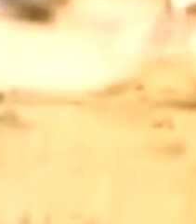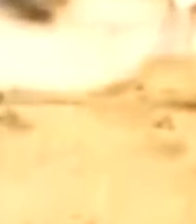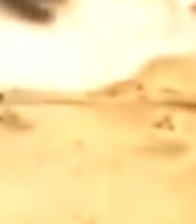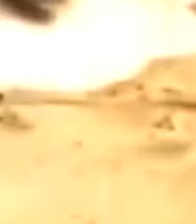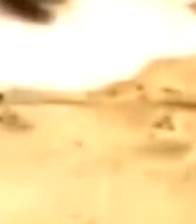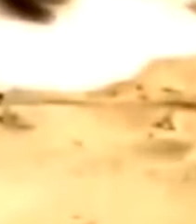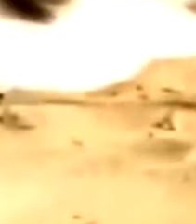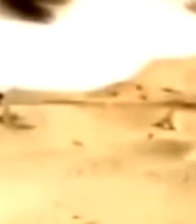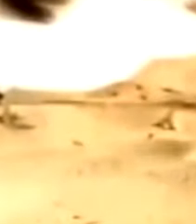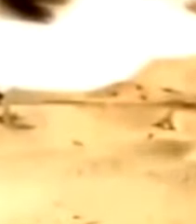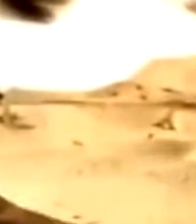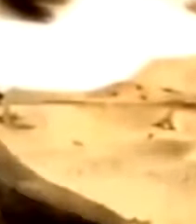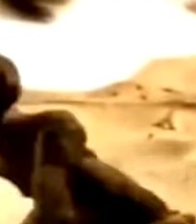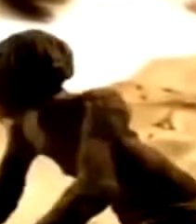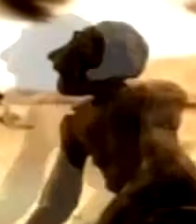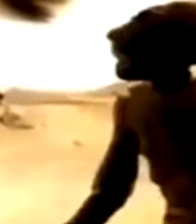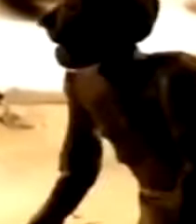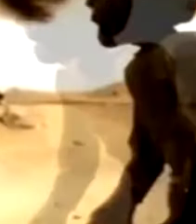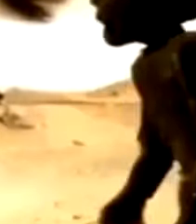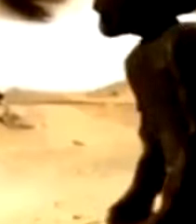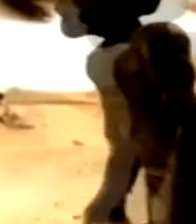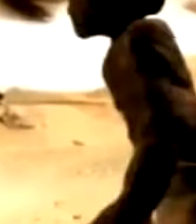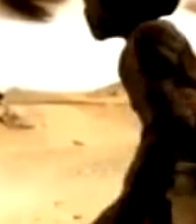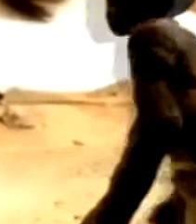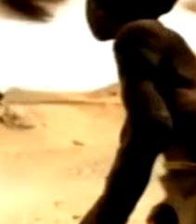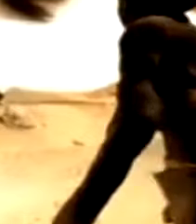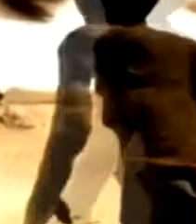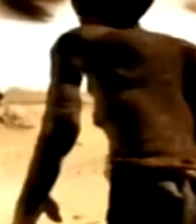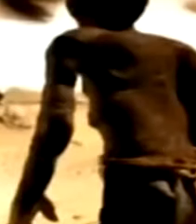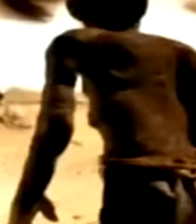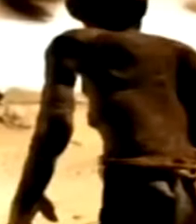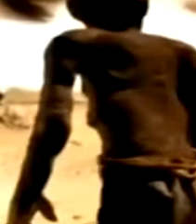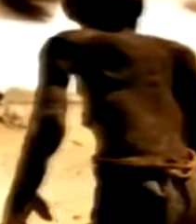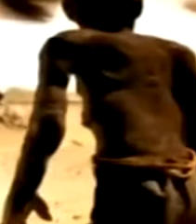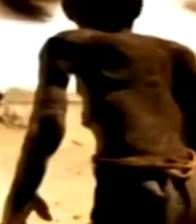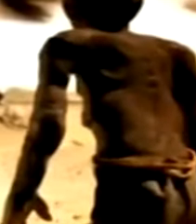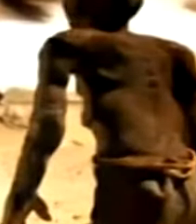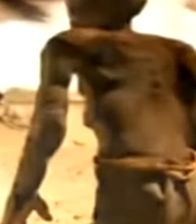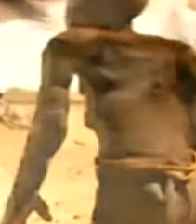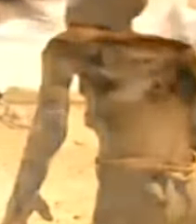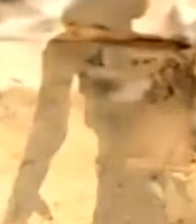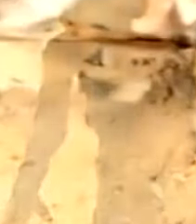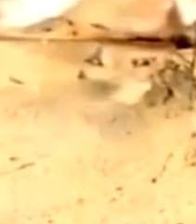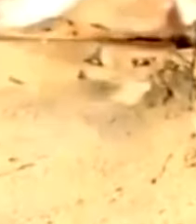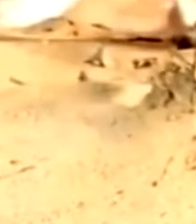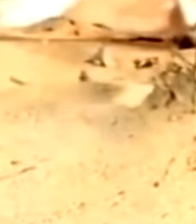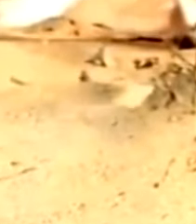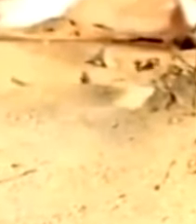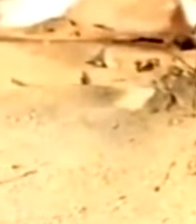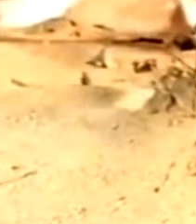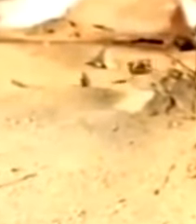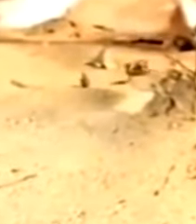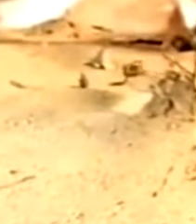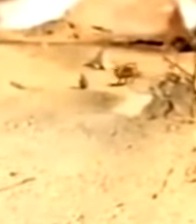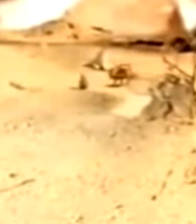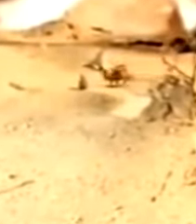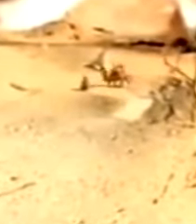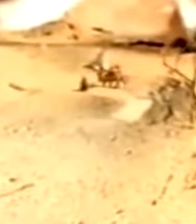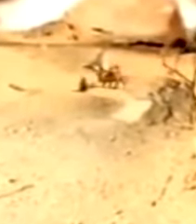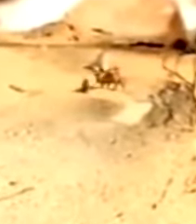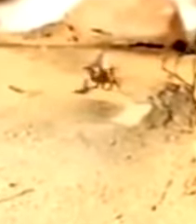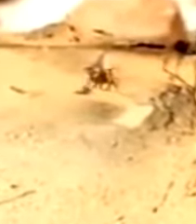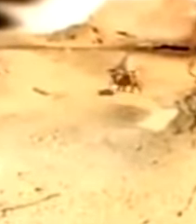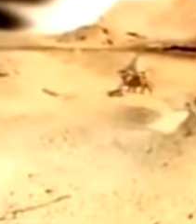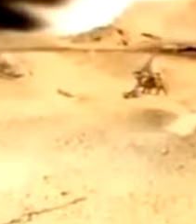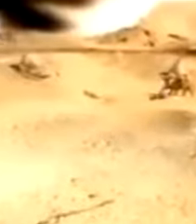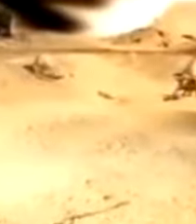irá começar a vivenciar o mundo pela primeira vez. E não se parece com nada